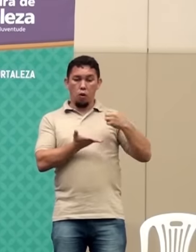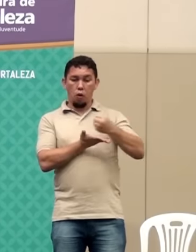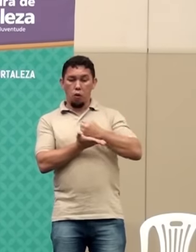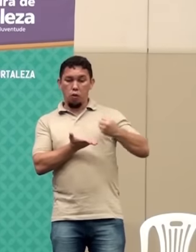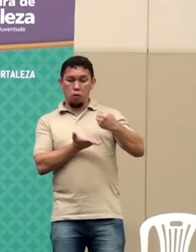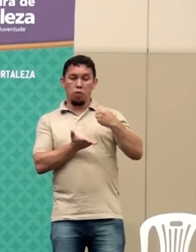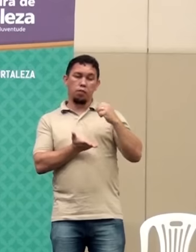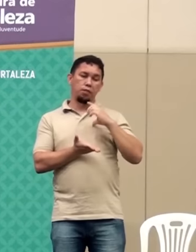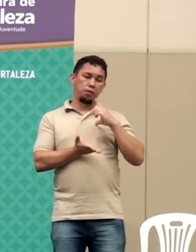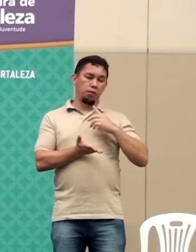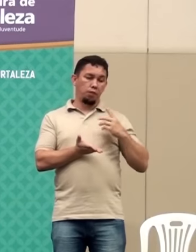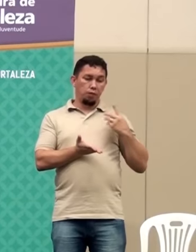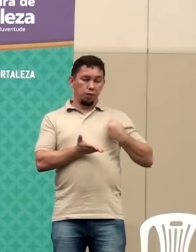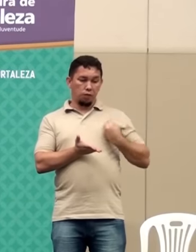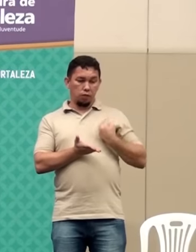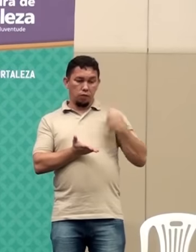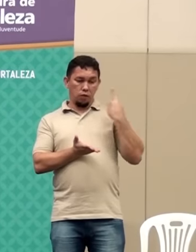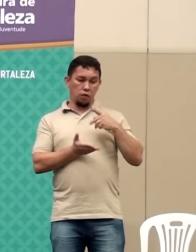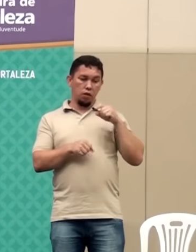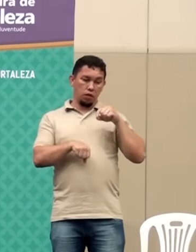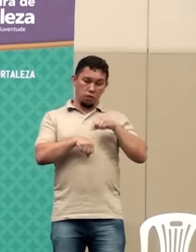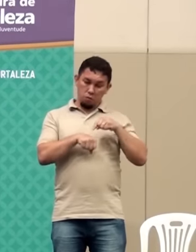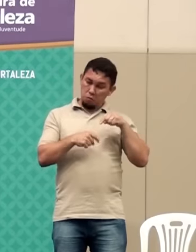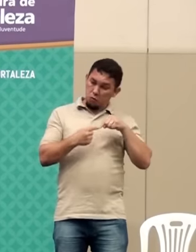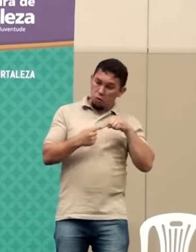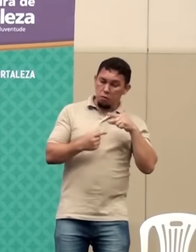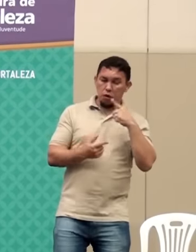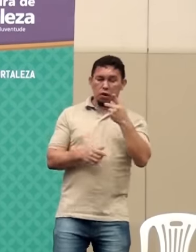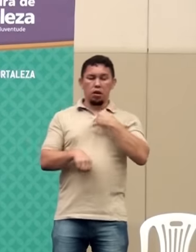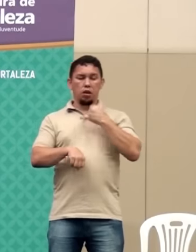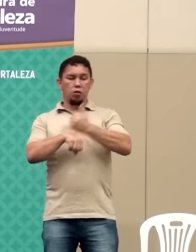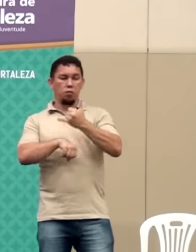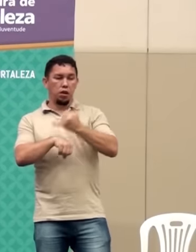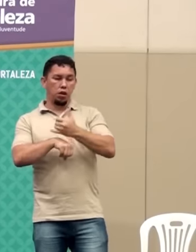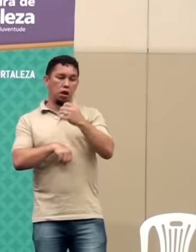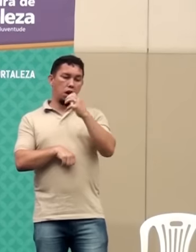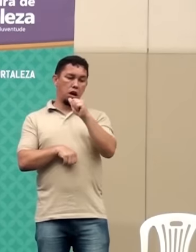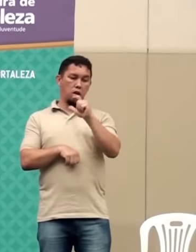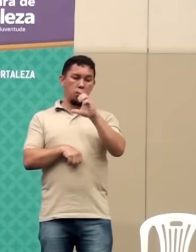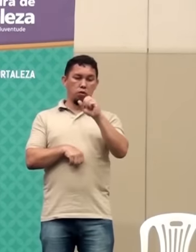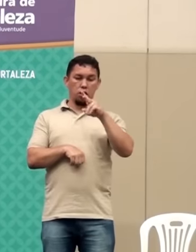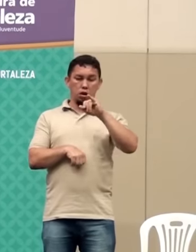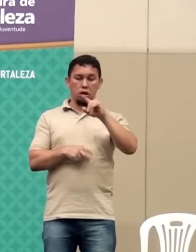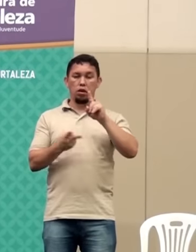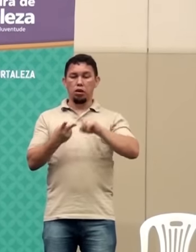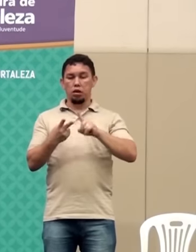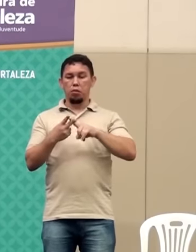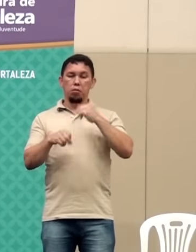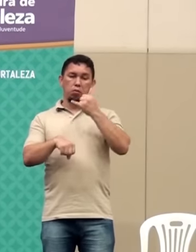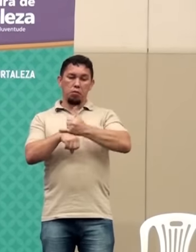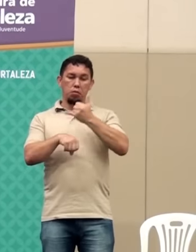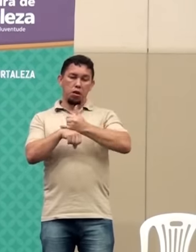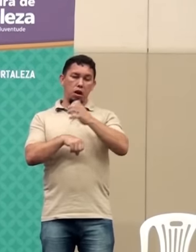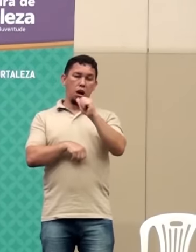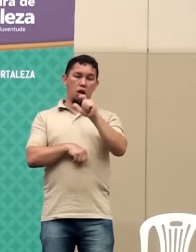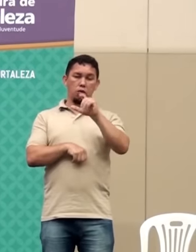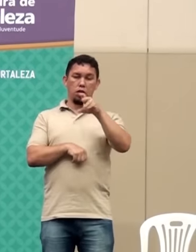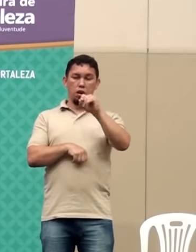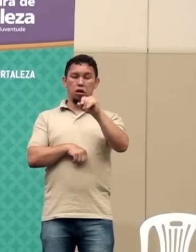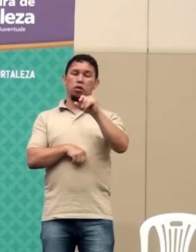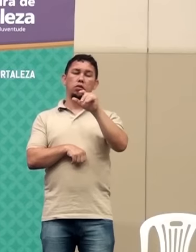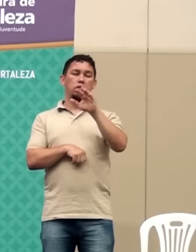bases fortes são as bases de metais alcalinos e alcalinos terrosos. Quem são os